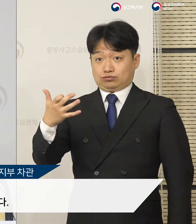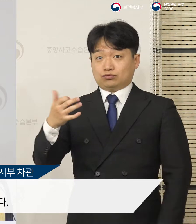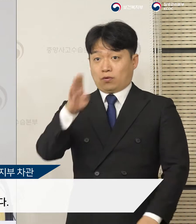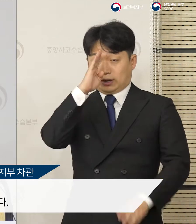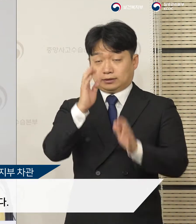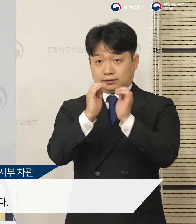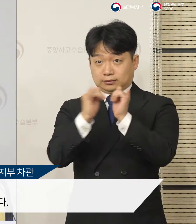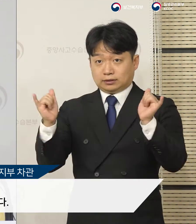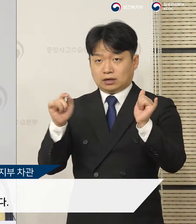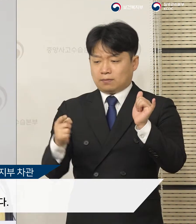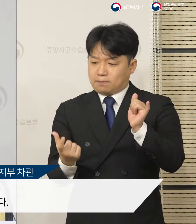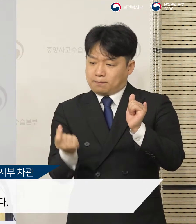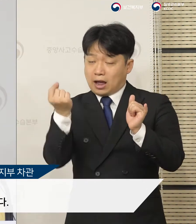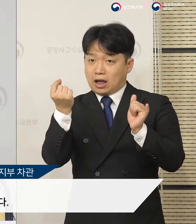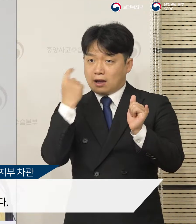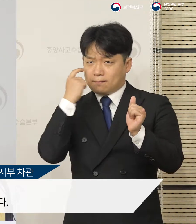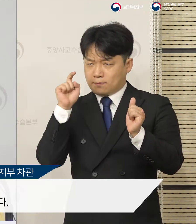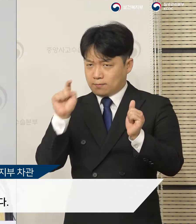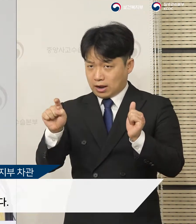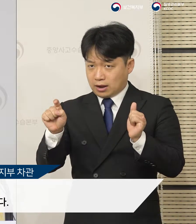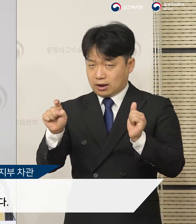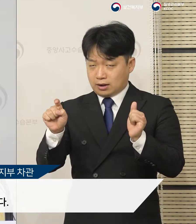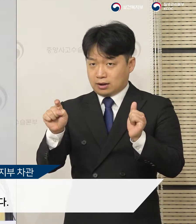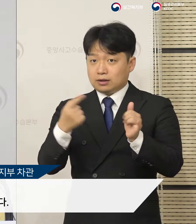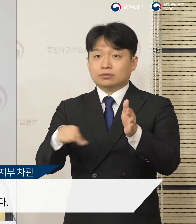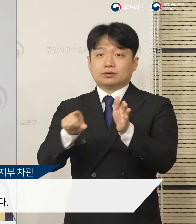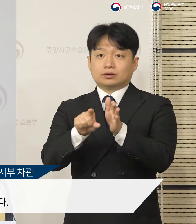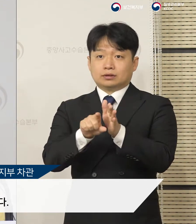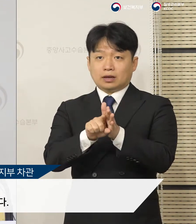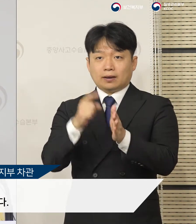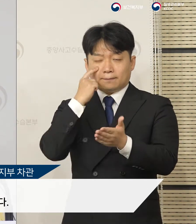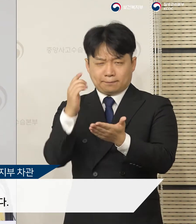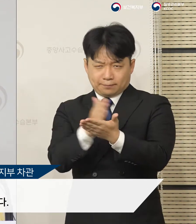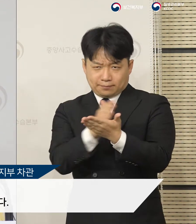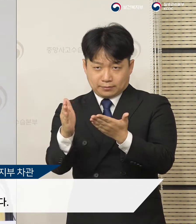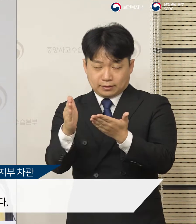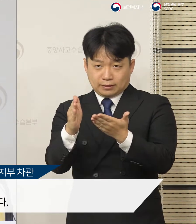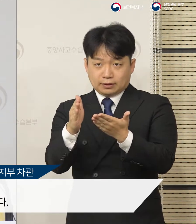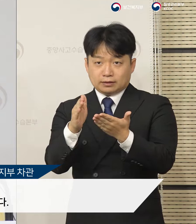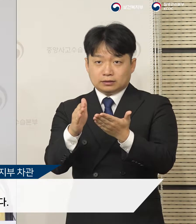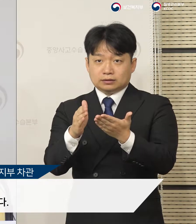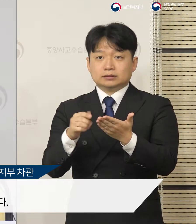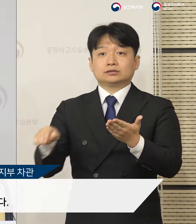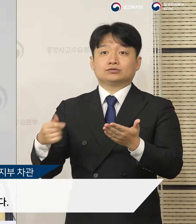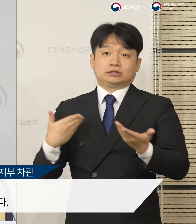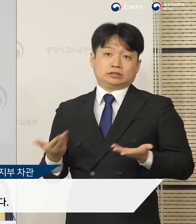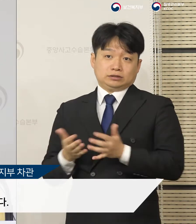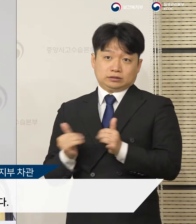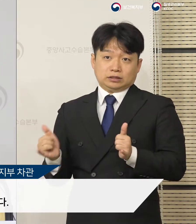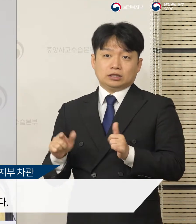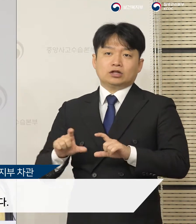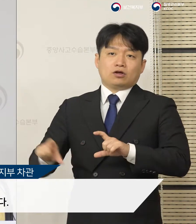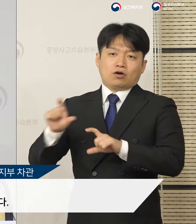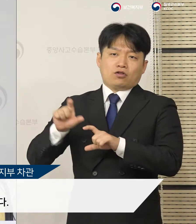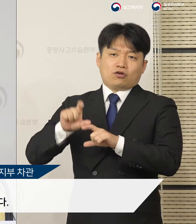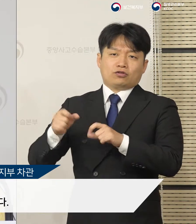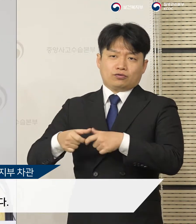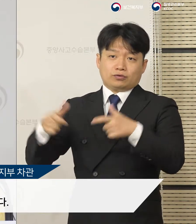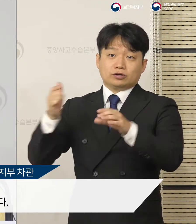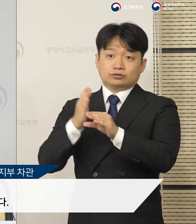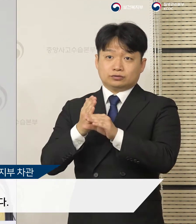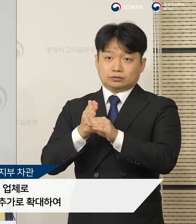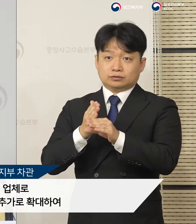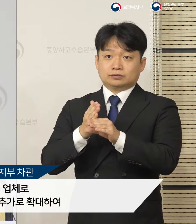코로나19 환자를 조기에 발견하기 위하여 진단검사 역량도 대폭 확대하고 있는